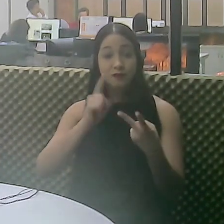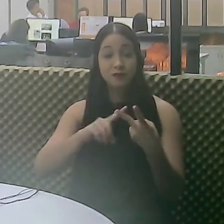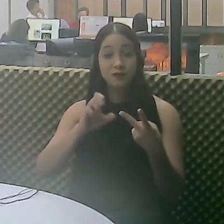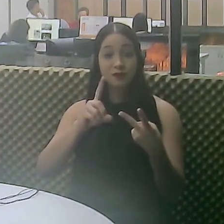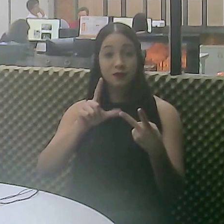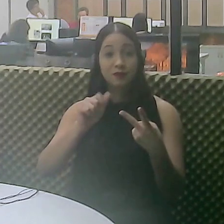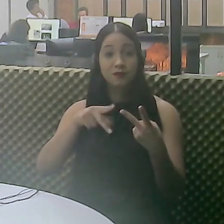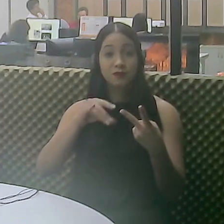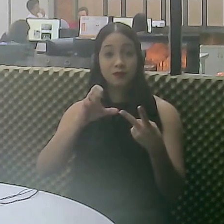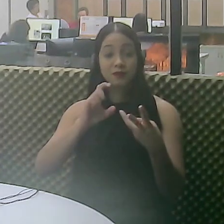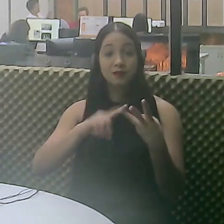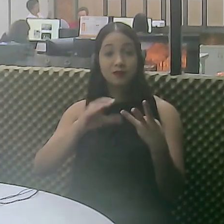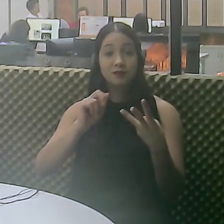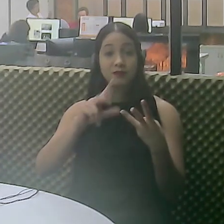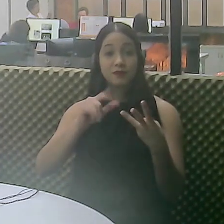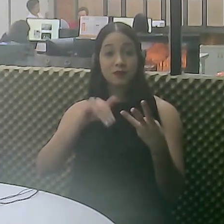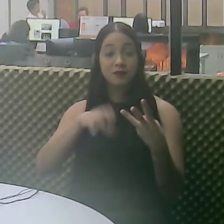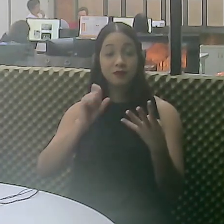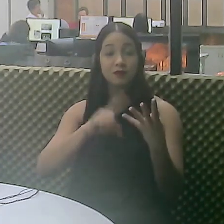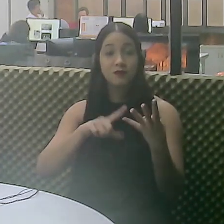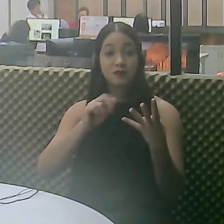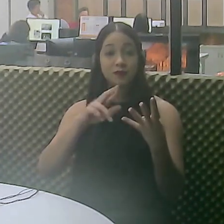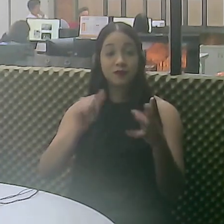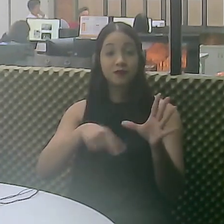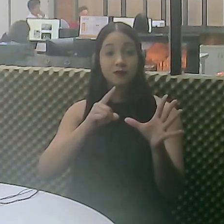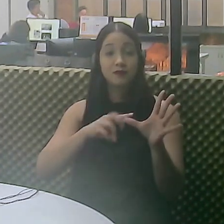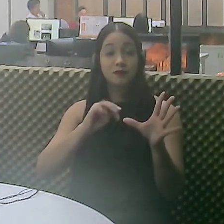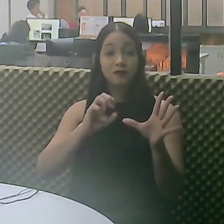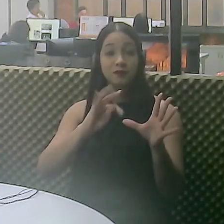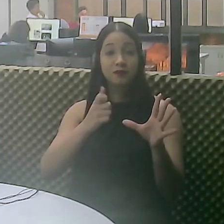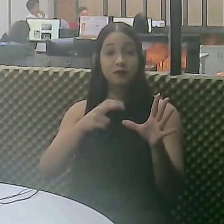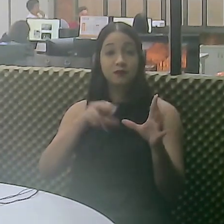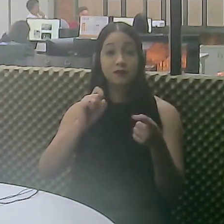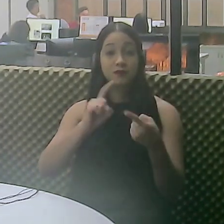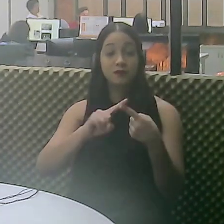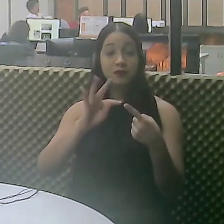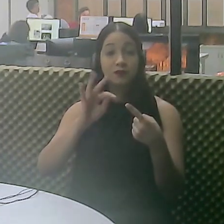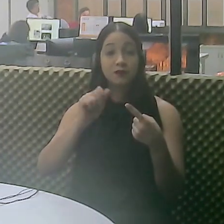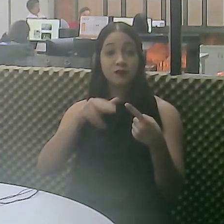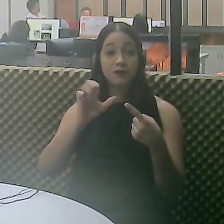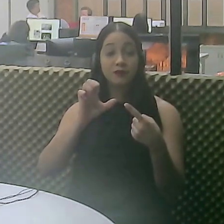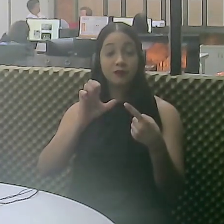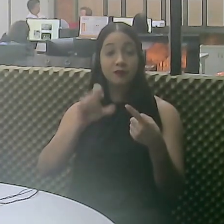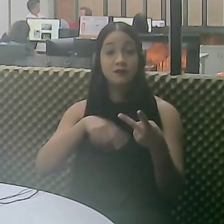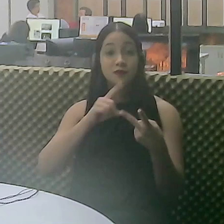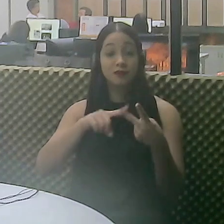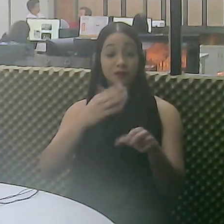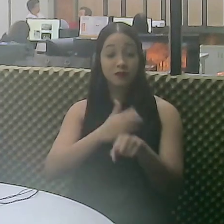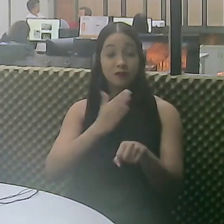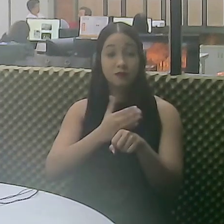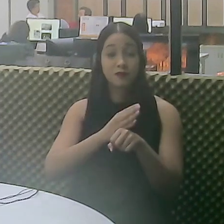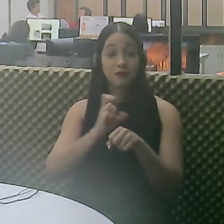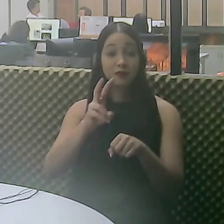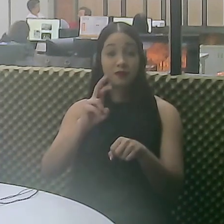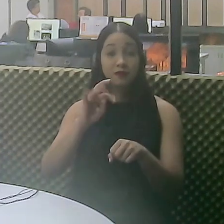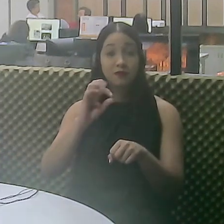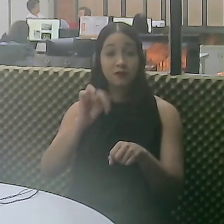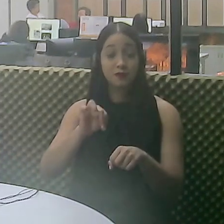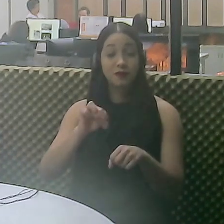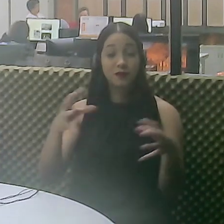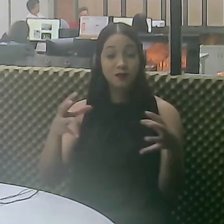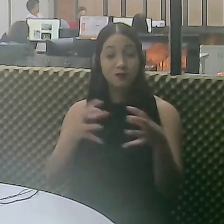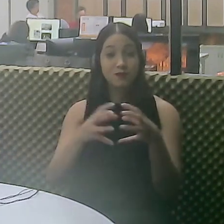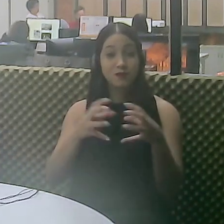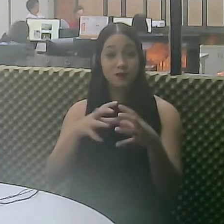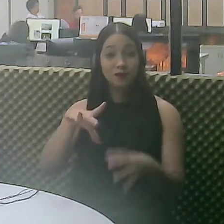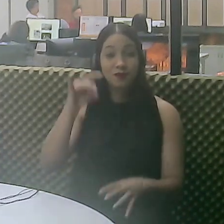Edilândia Araújo, Caroline Fernandes, Lara Lima, Matheus Assis e Tayana Medeiros e o treinador Everton Santos fazem